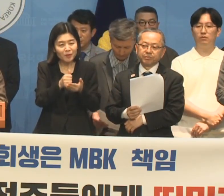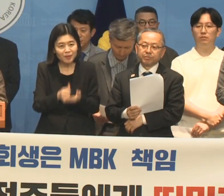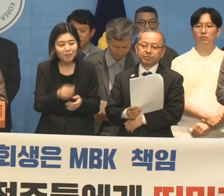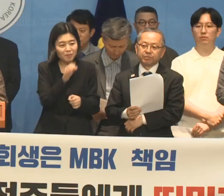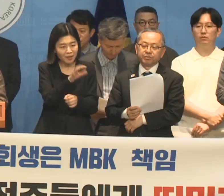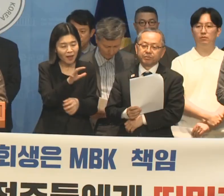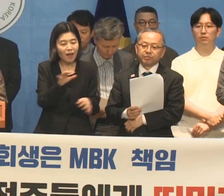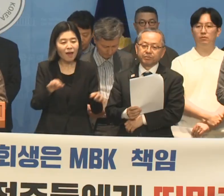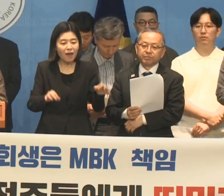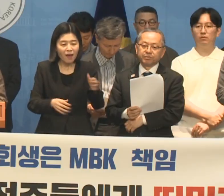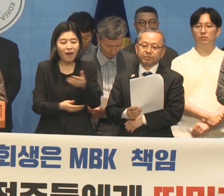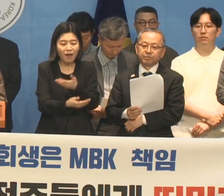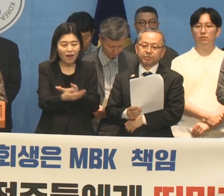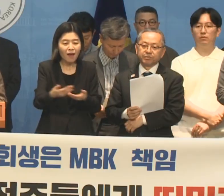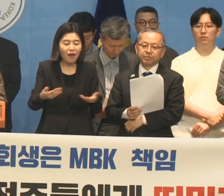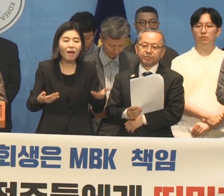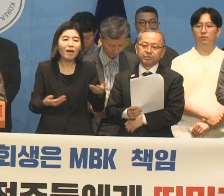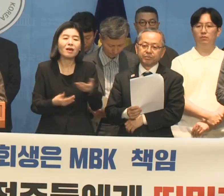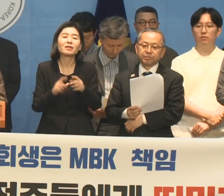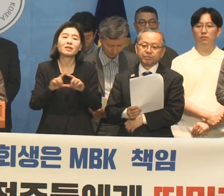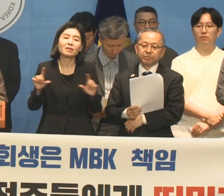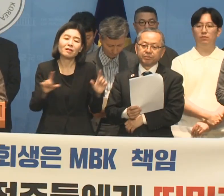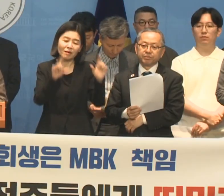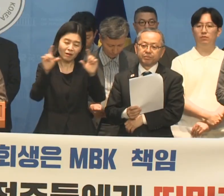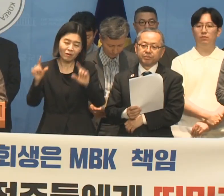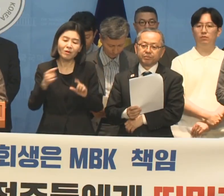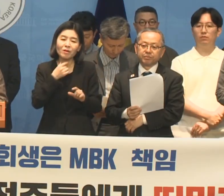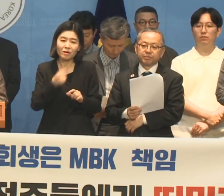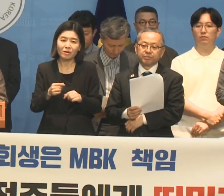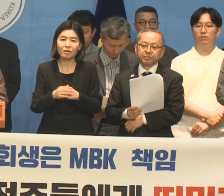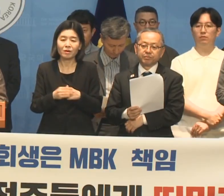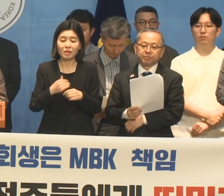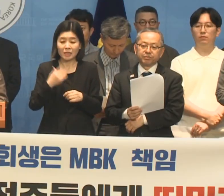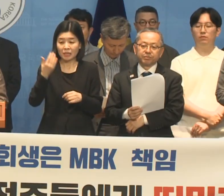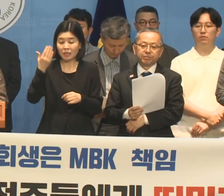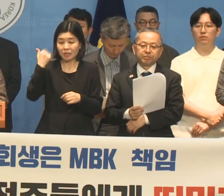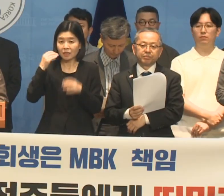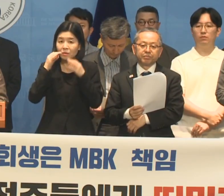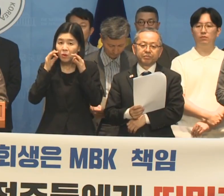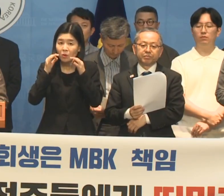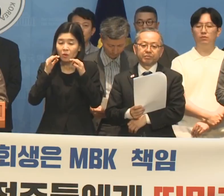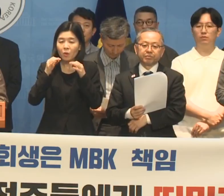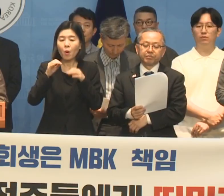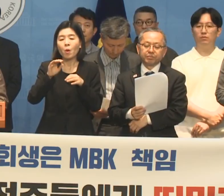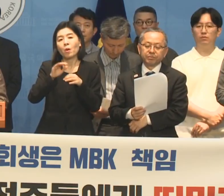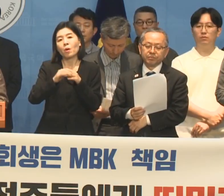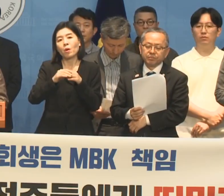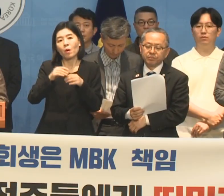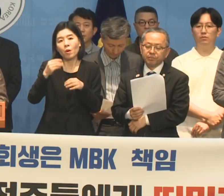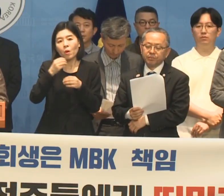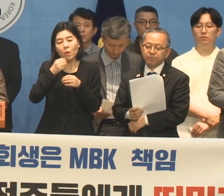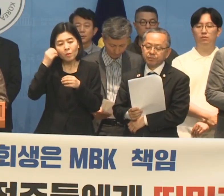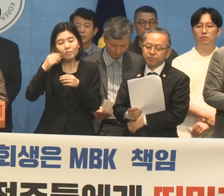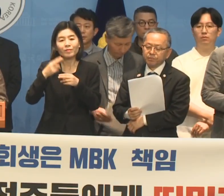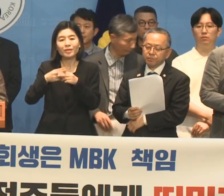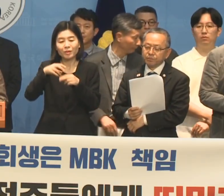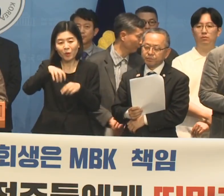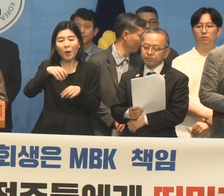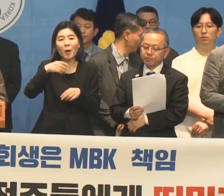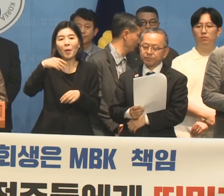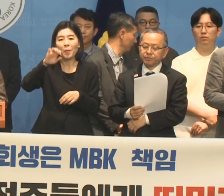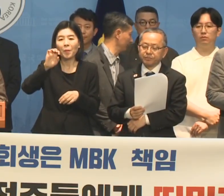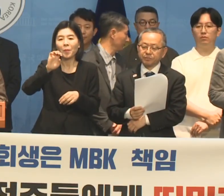일상입니다. 저는 지난 금요일 홈플러스 평촌점을 방문했습니다. 지낼